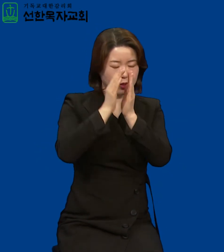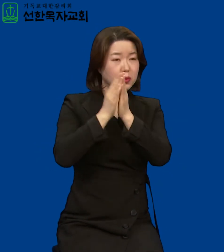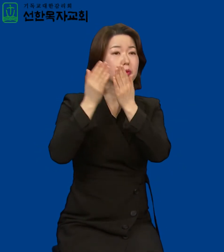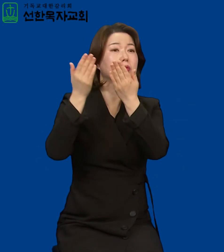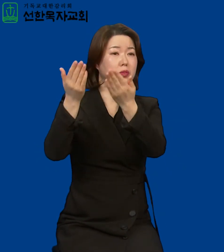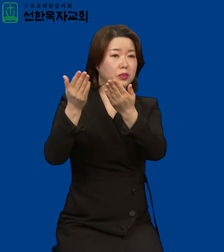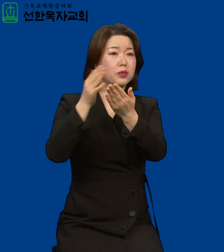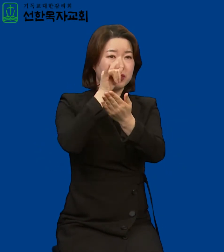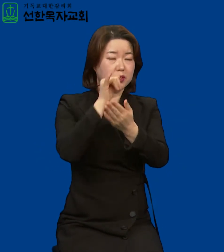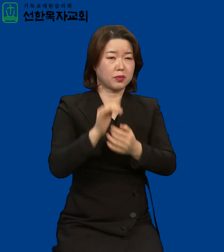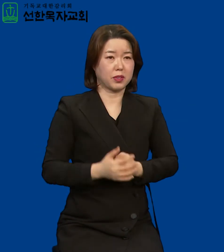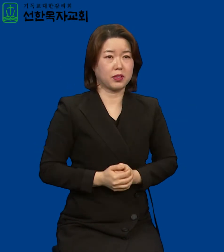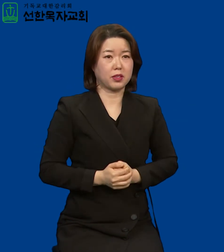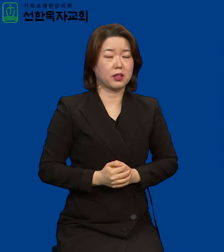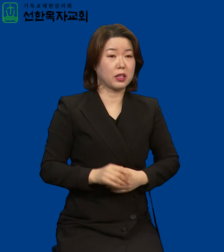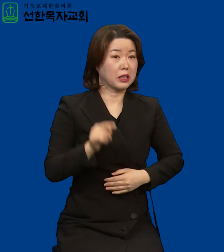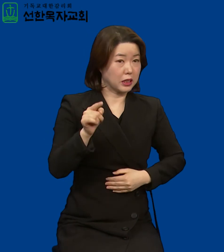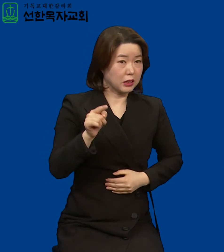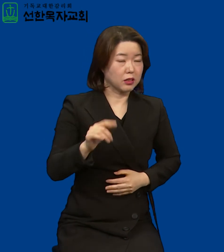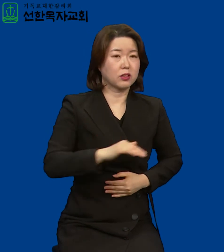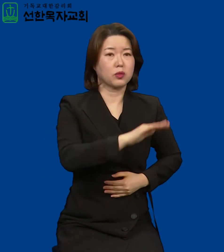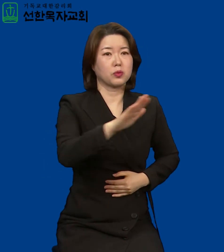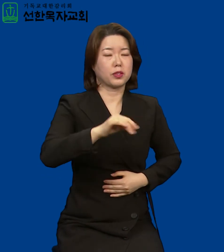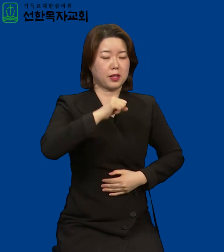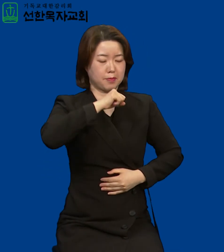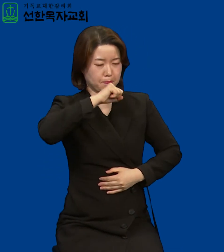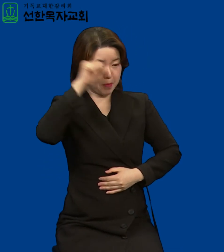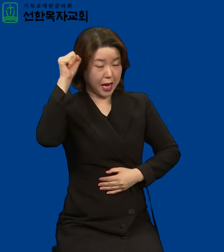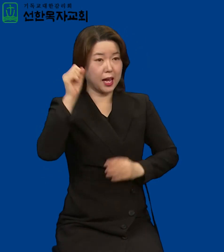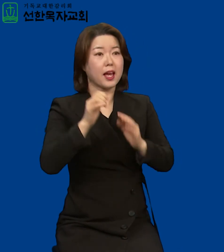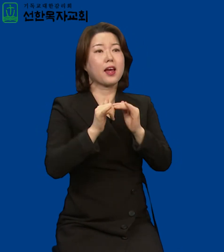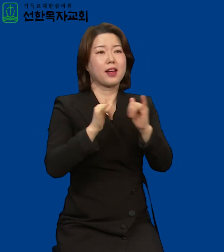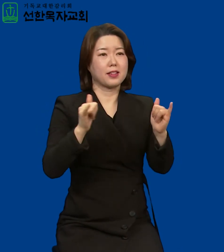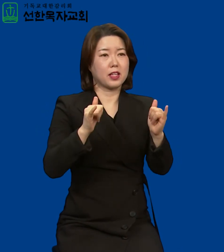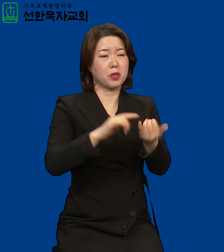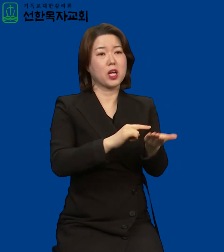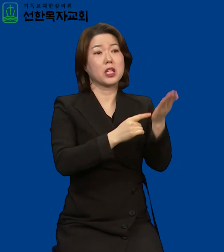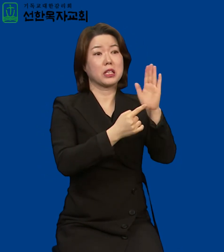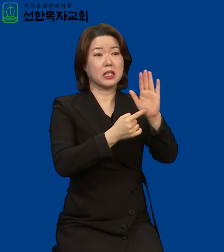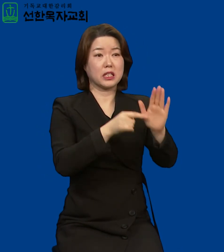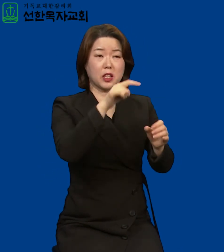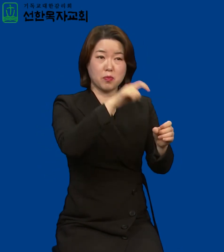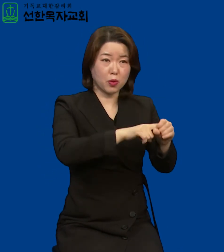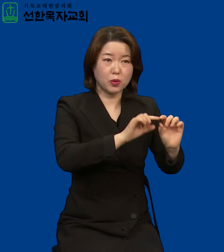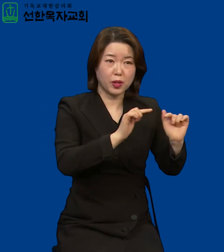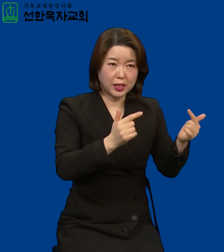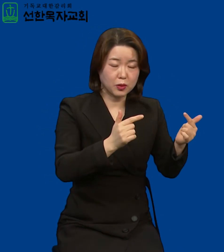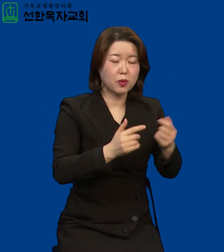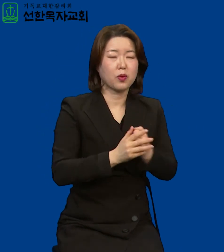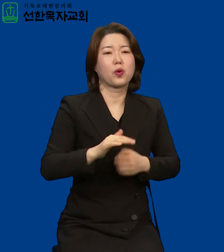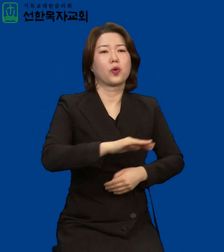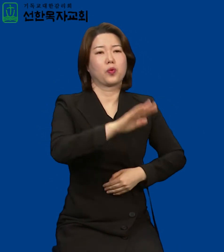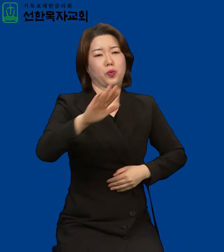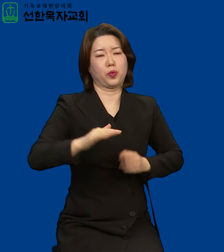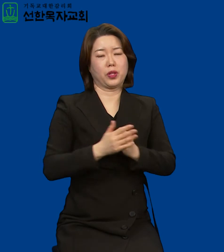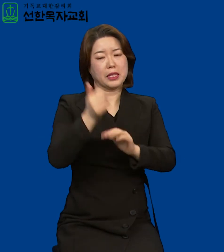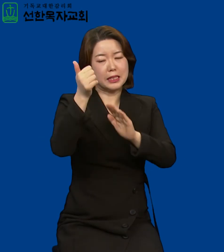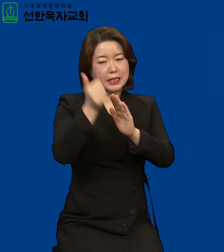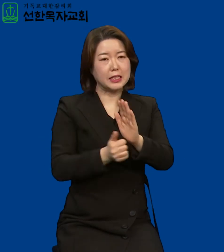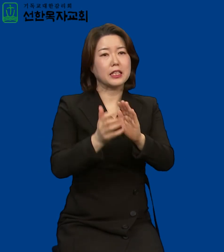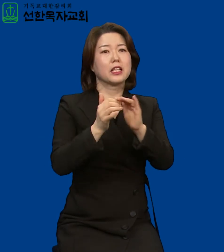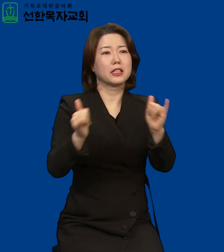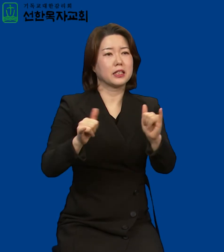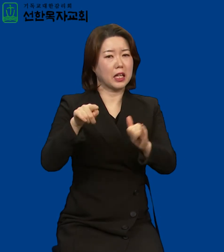기도합니다. 그것은 우리가 합격자임을 드러내려는 것이 아니라 우리는